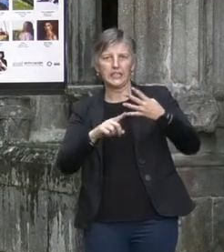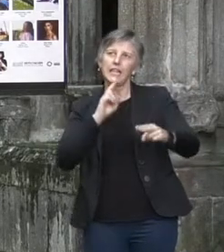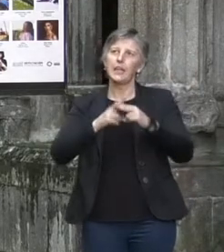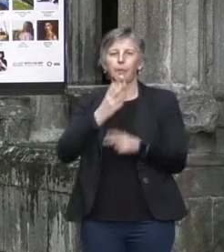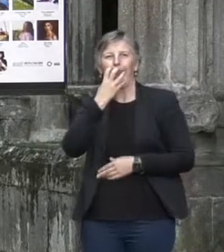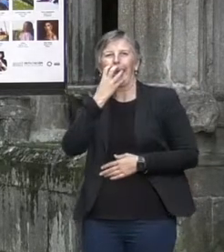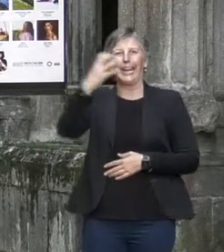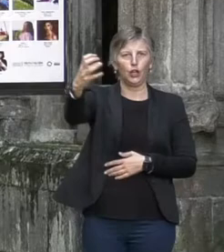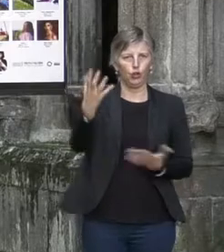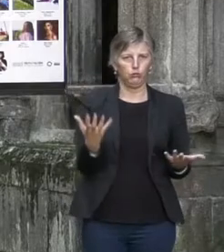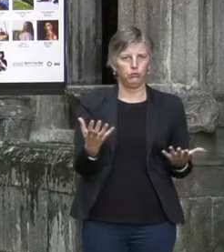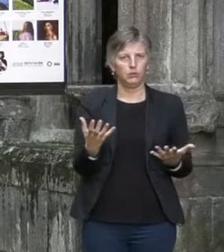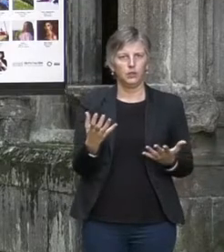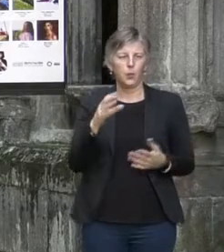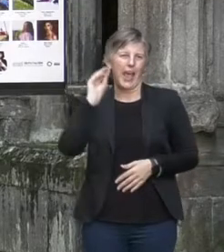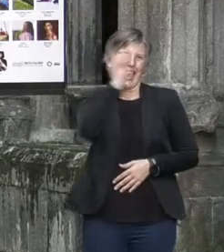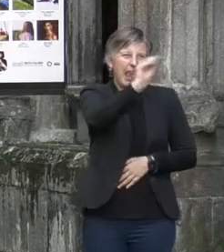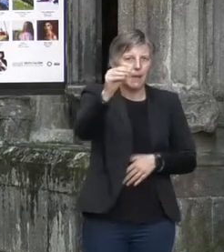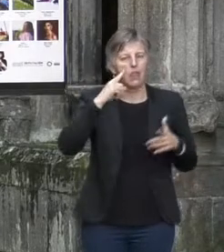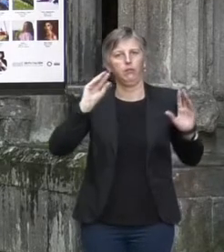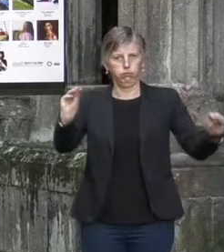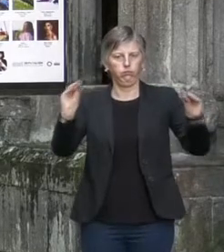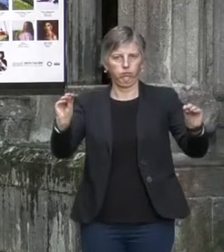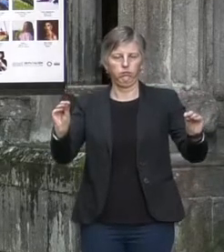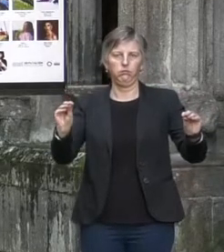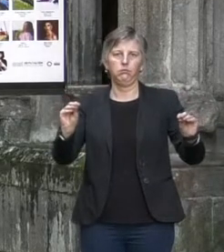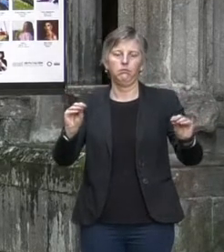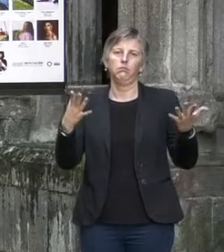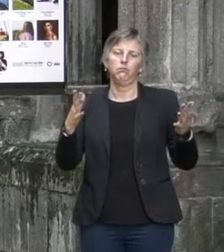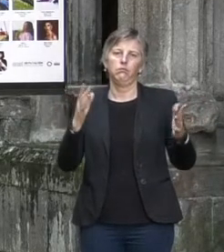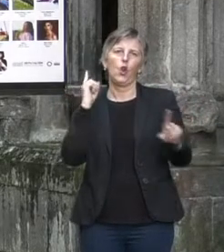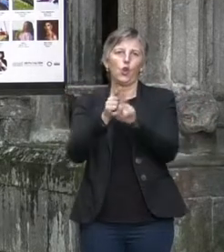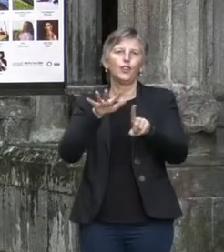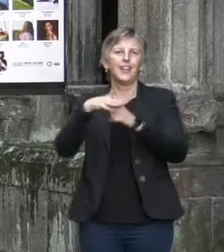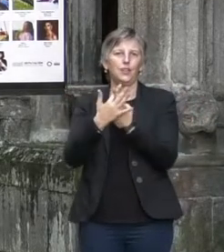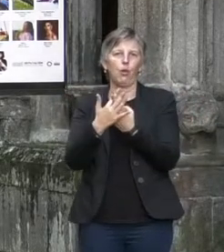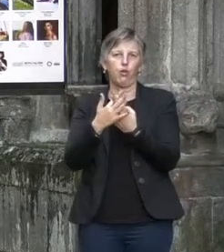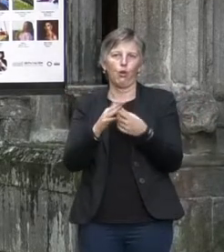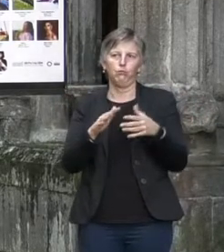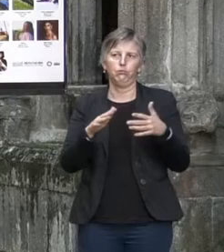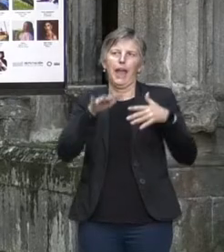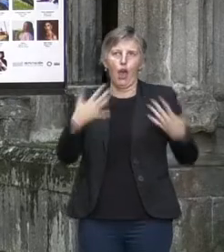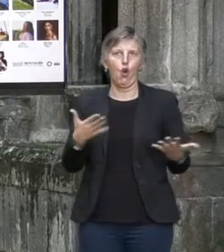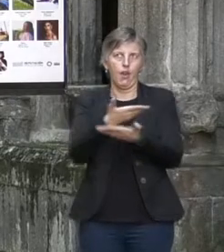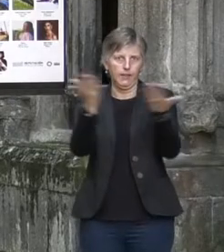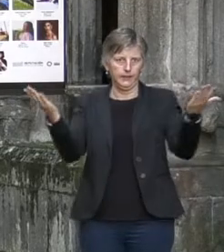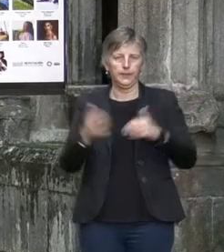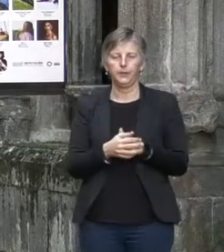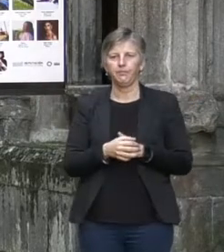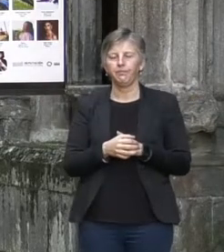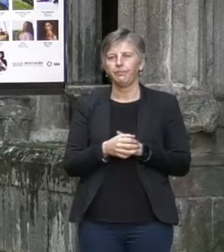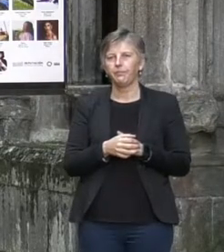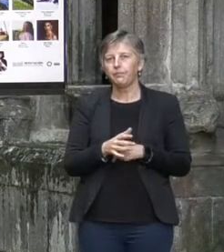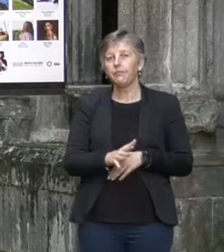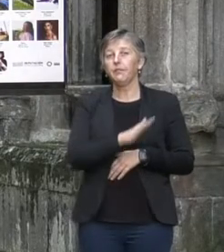grito, como unha chamada de atención frente ao que está acontecendo.